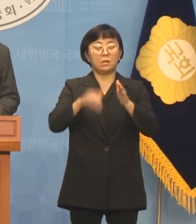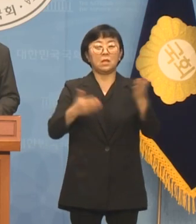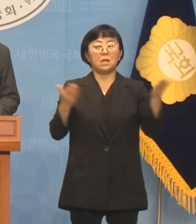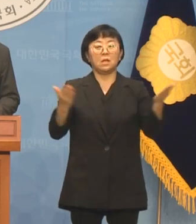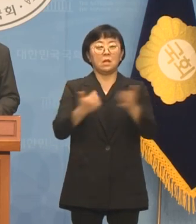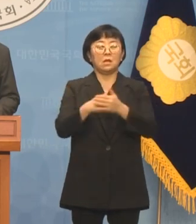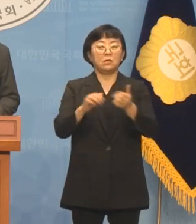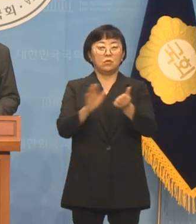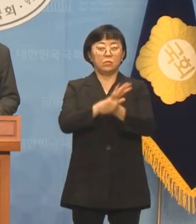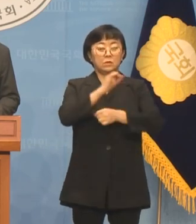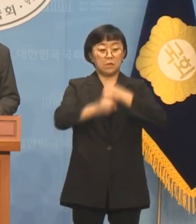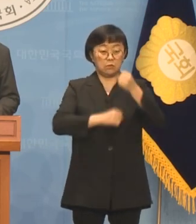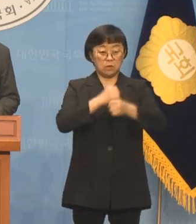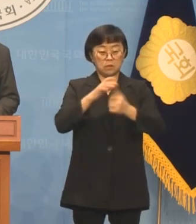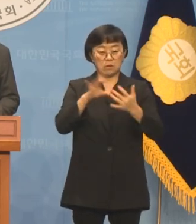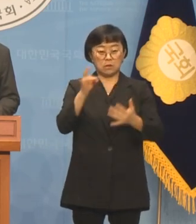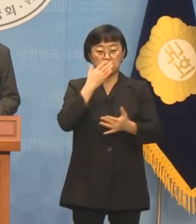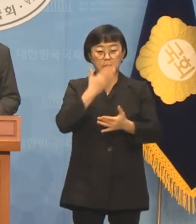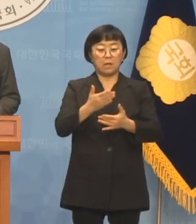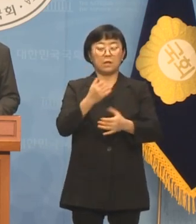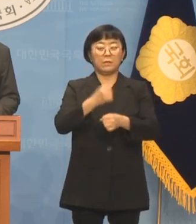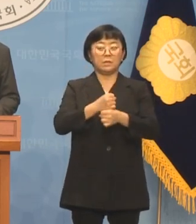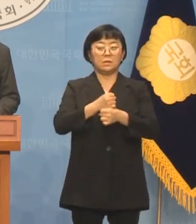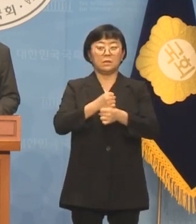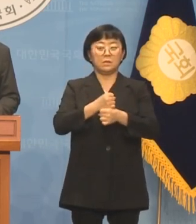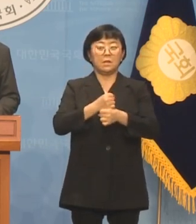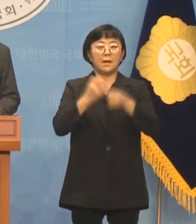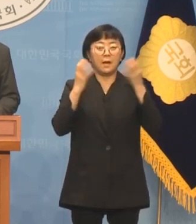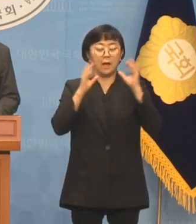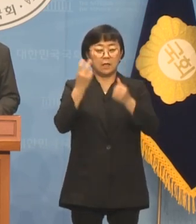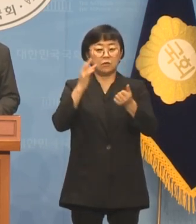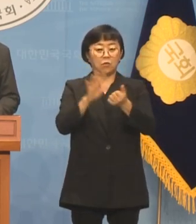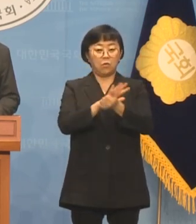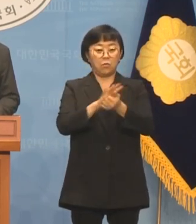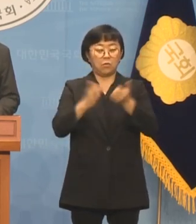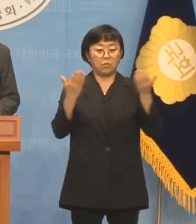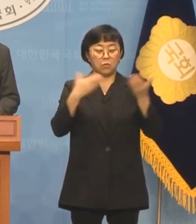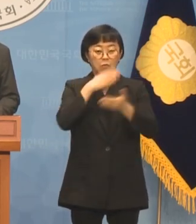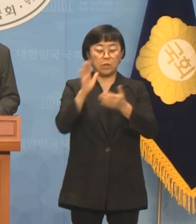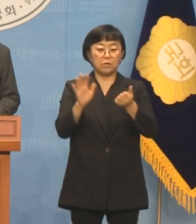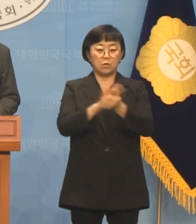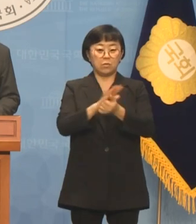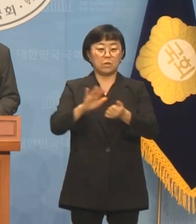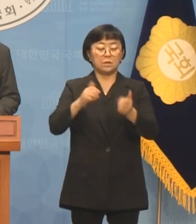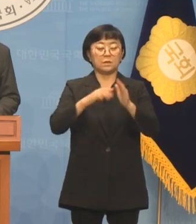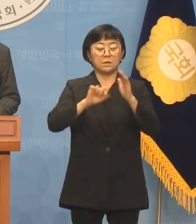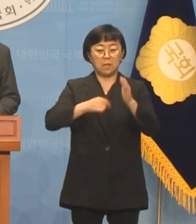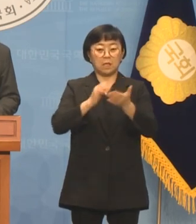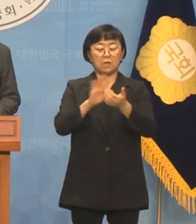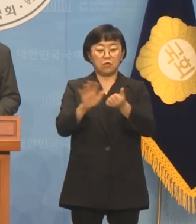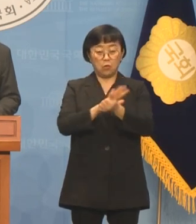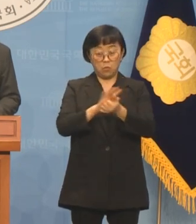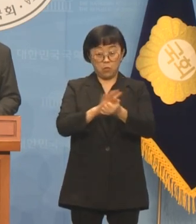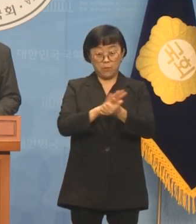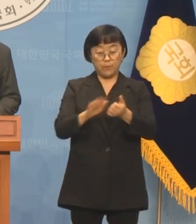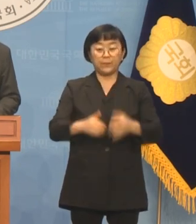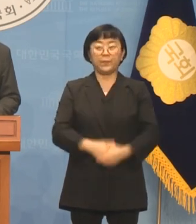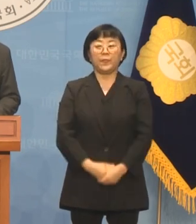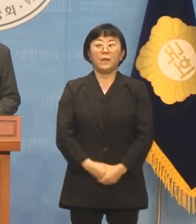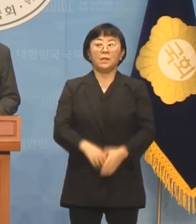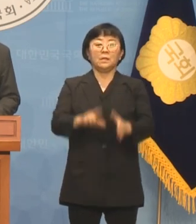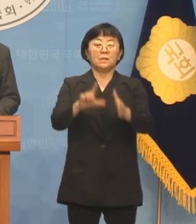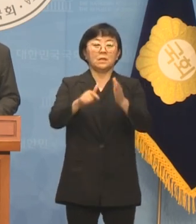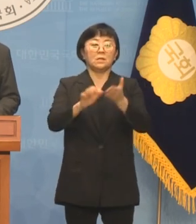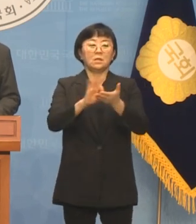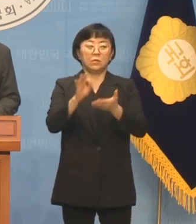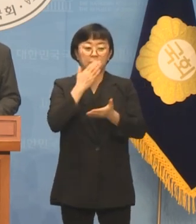돌봄을 자유롭게 선택할 수 있게 하겠습니다. 아이 돌봄, 노인 돌봄, 간호 돌봄, 자기 돌봄 등 모든 돌봄에 시간을